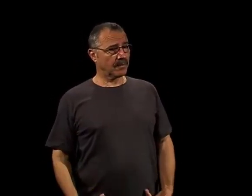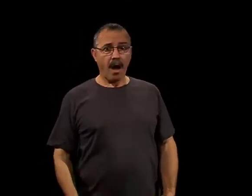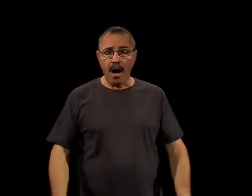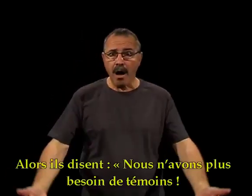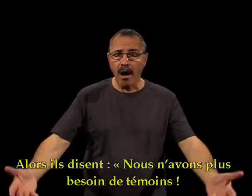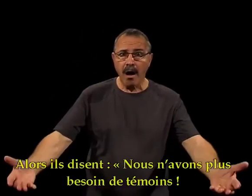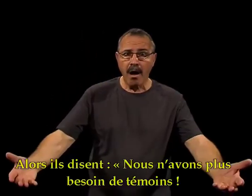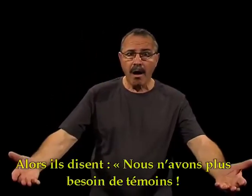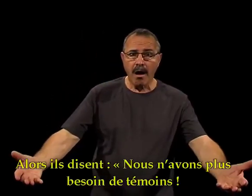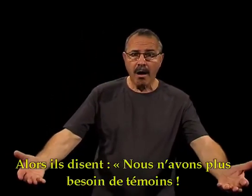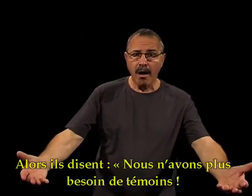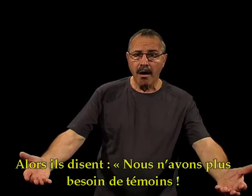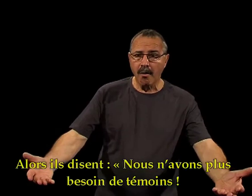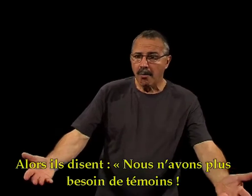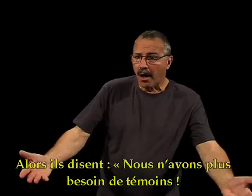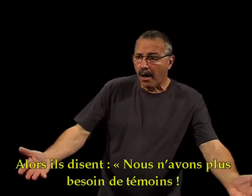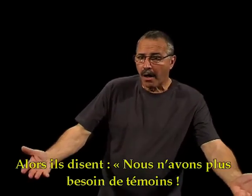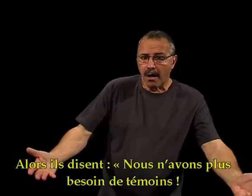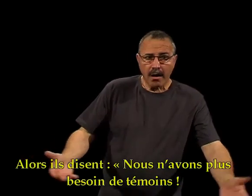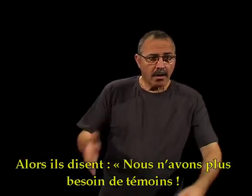Alors ils disent: Nous n'avons plus besoin de témoins.